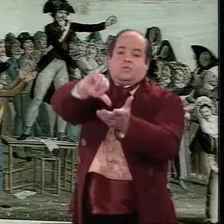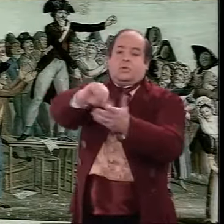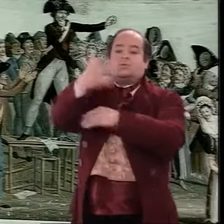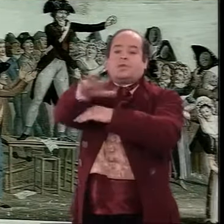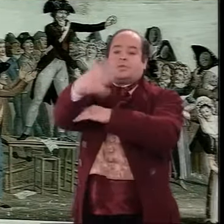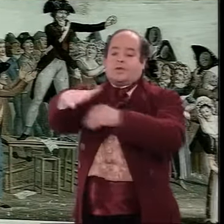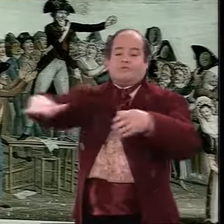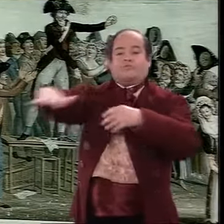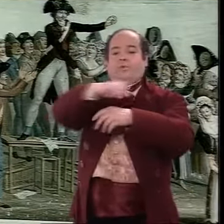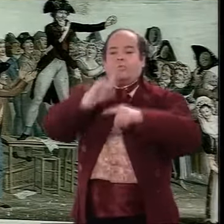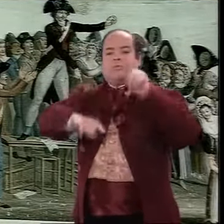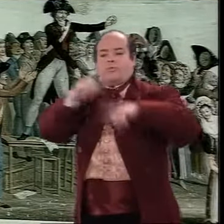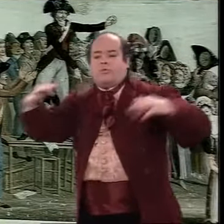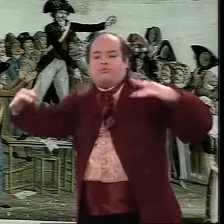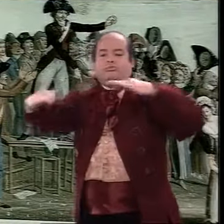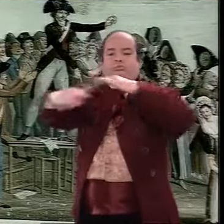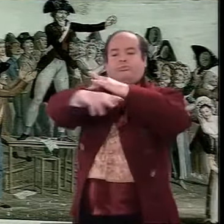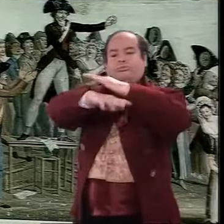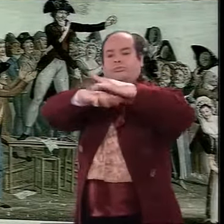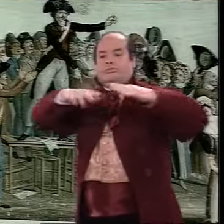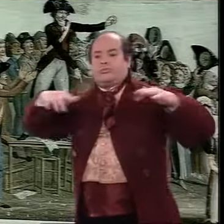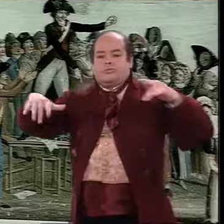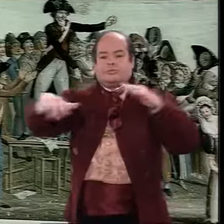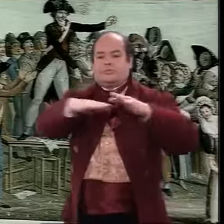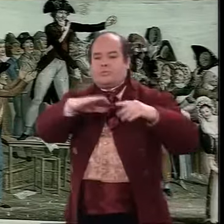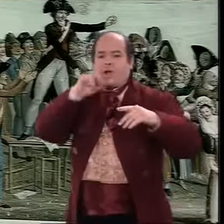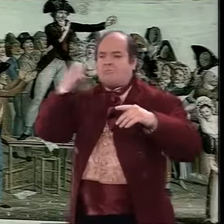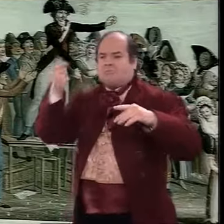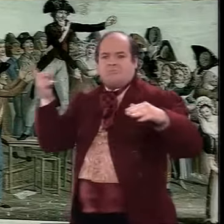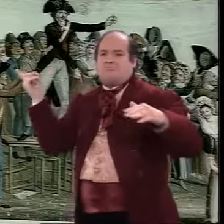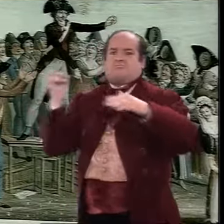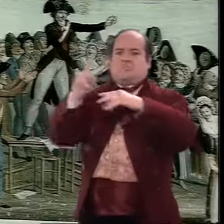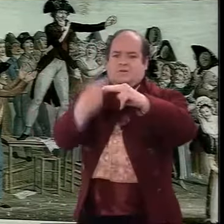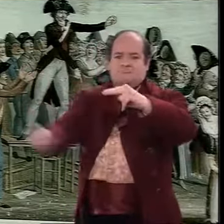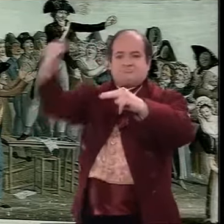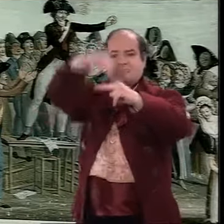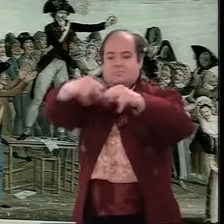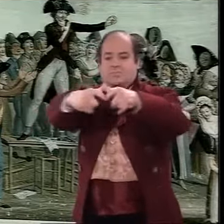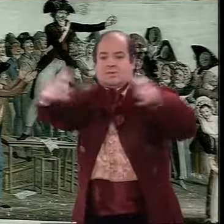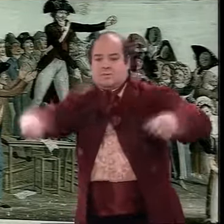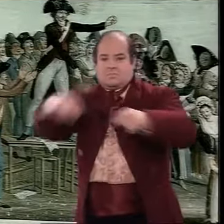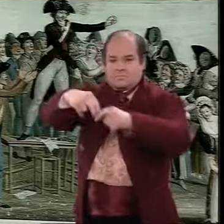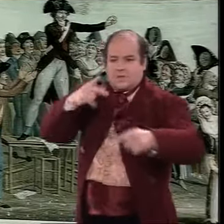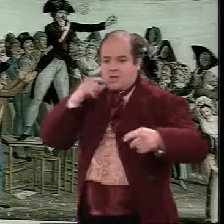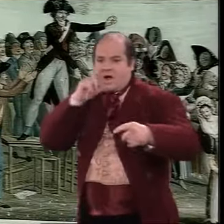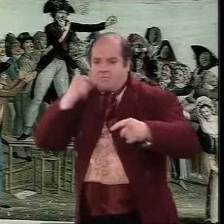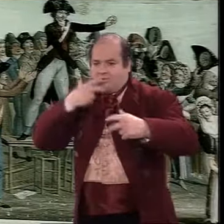Je me promène dans les jardins du Palais Royal, au centre de Paris. Des tribuns haranguent la foule.